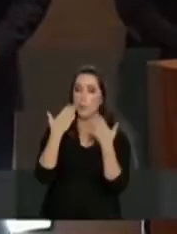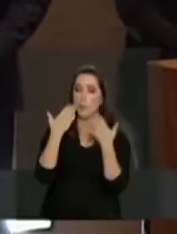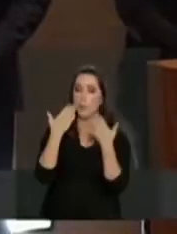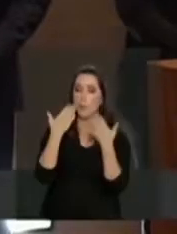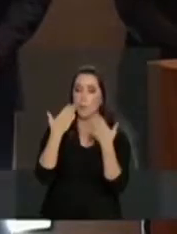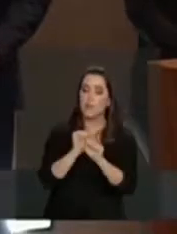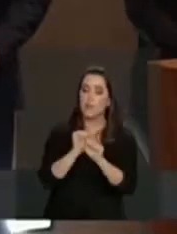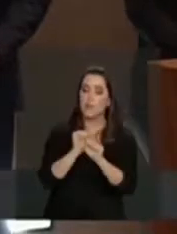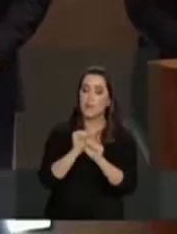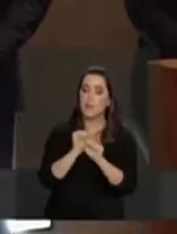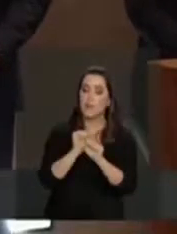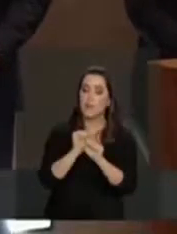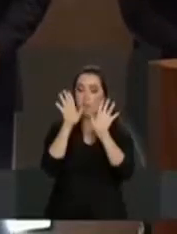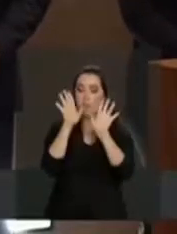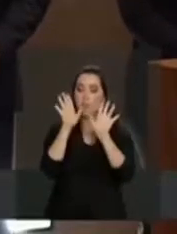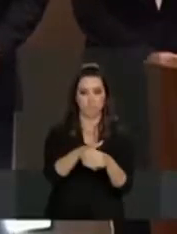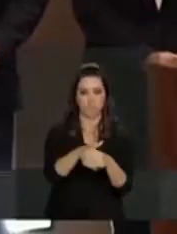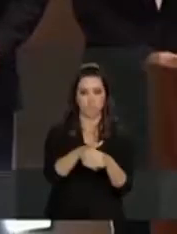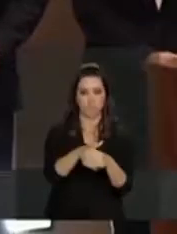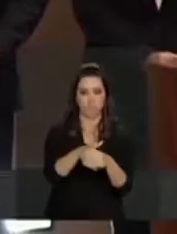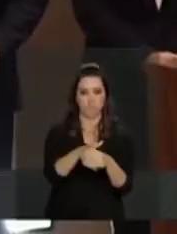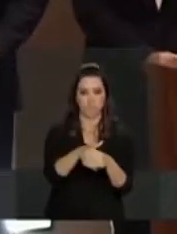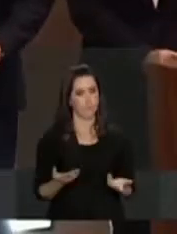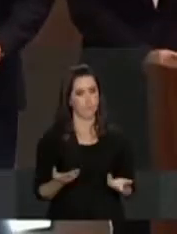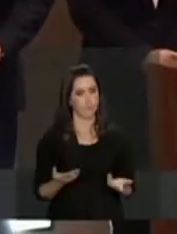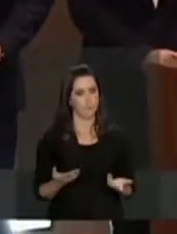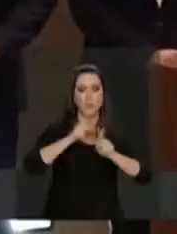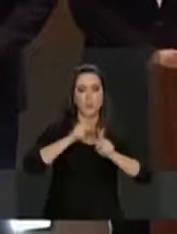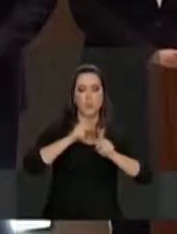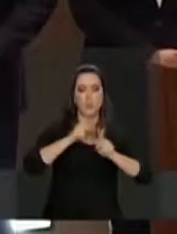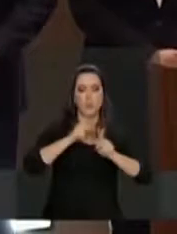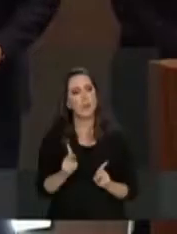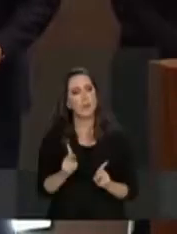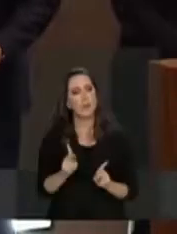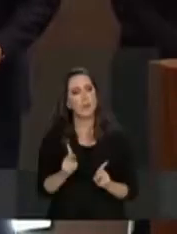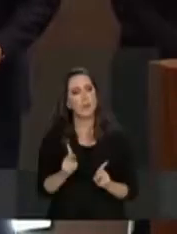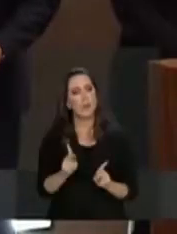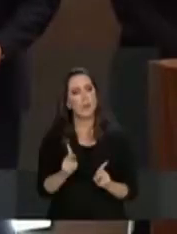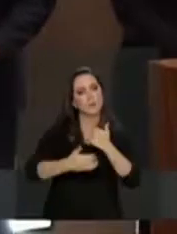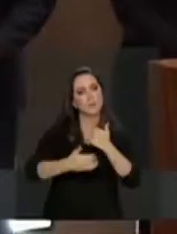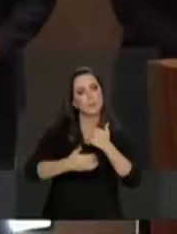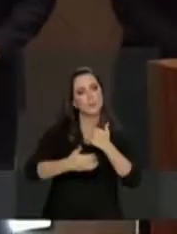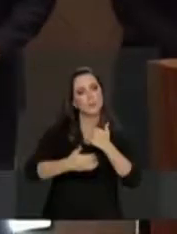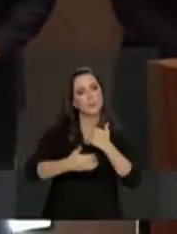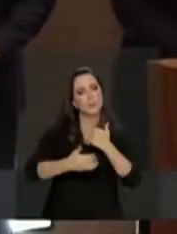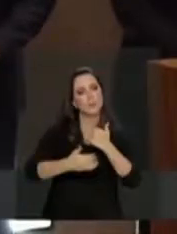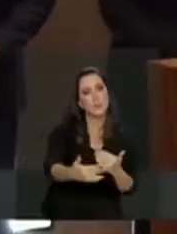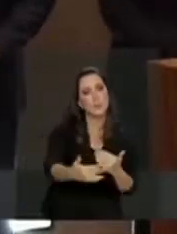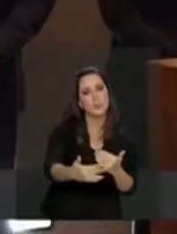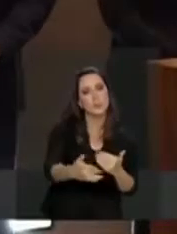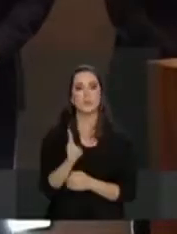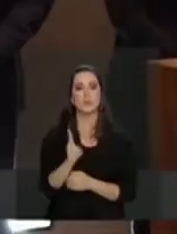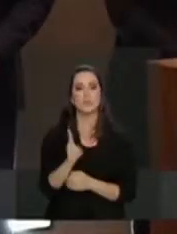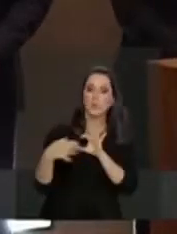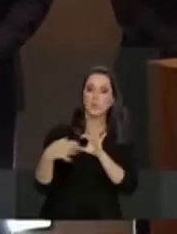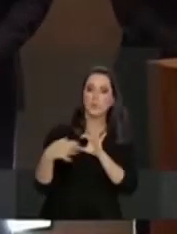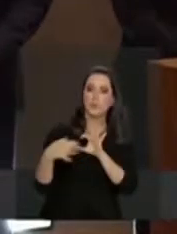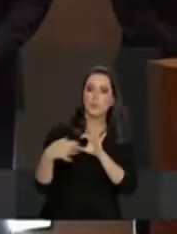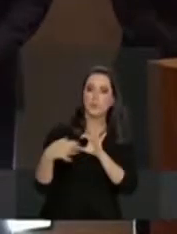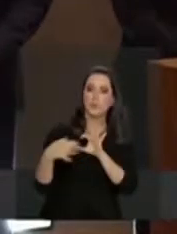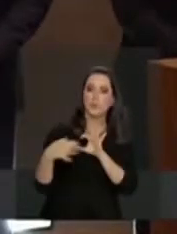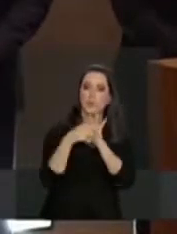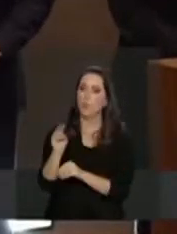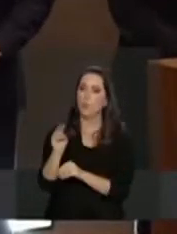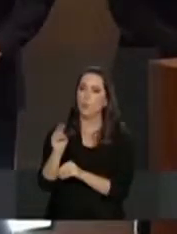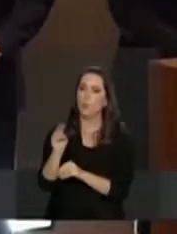foram expressos de forma clara nas eleições. A população quer paz e prosperidade, sem abdicar dos valores